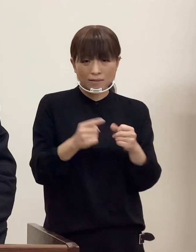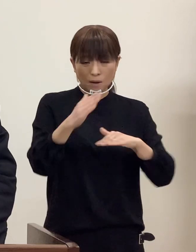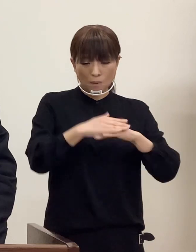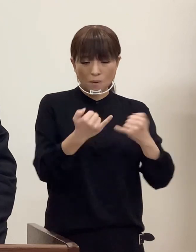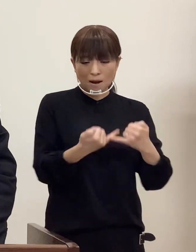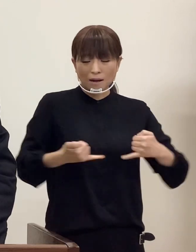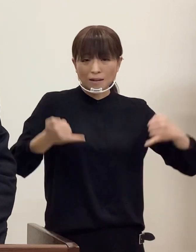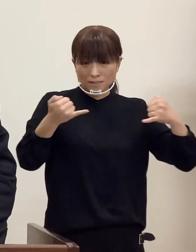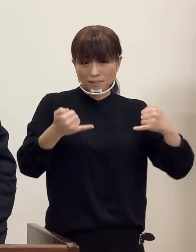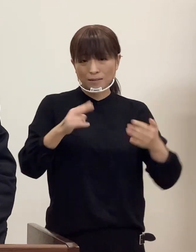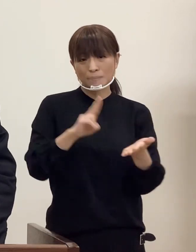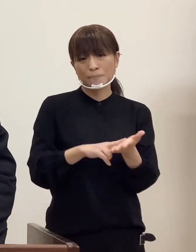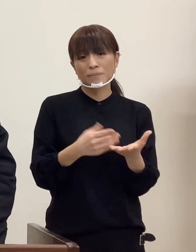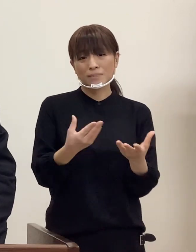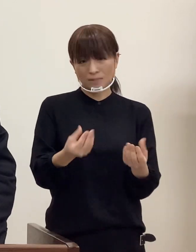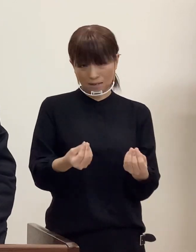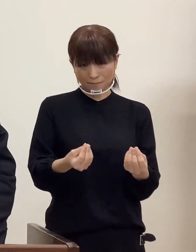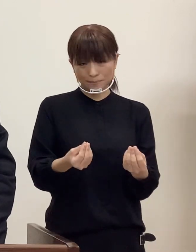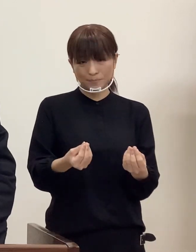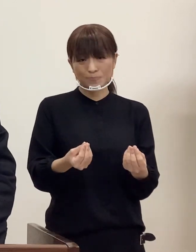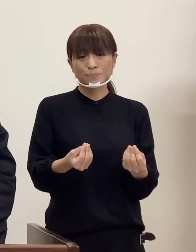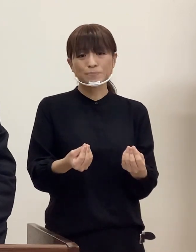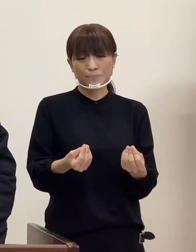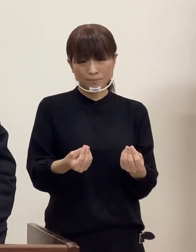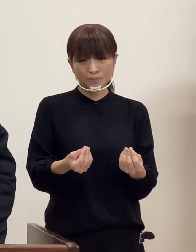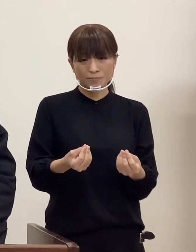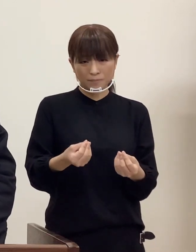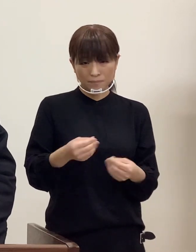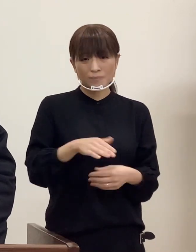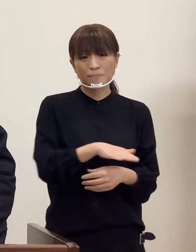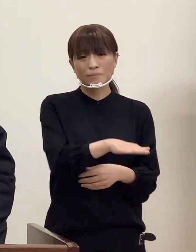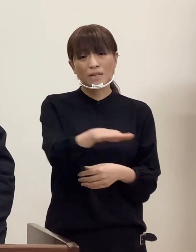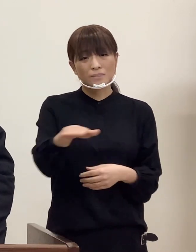開催とさせていただくことになりました。もう皆様